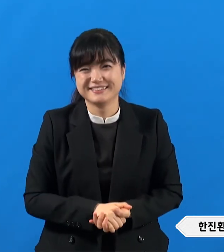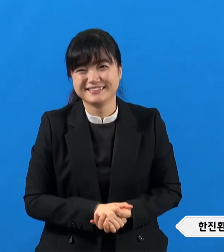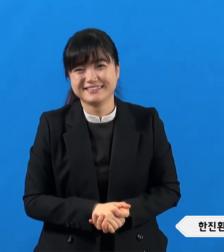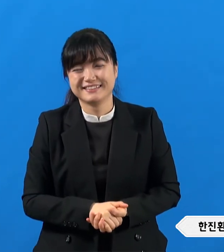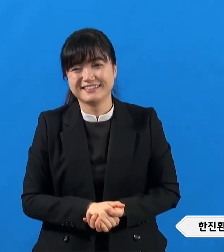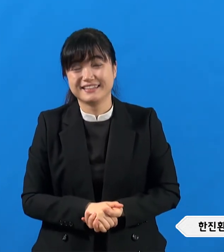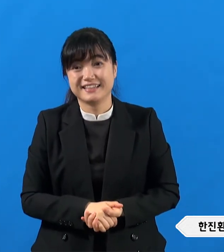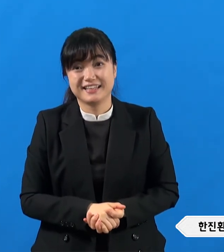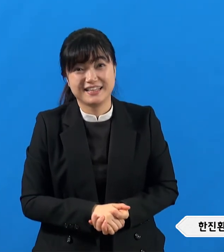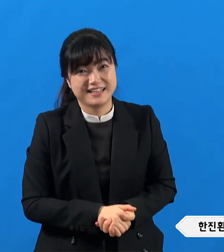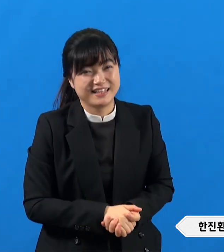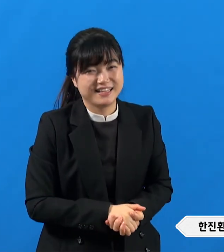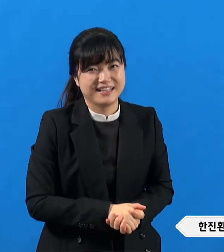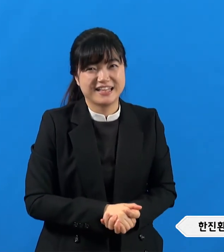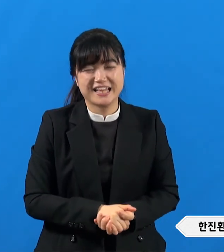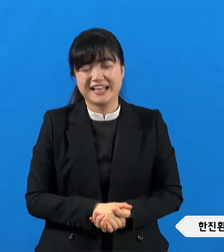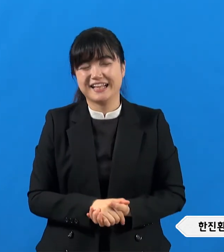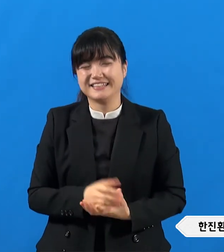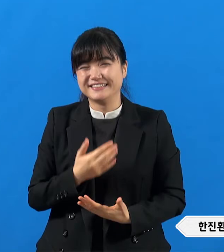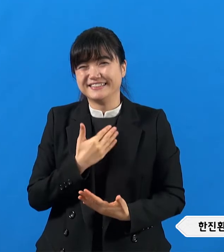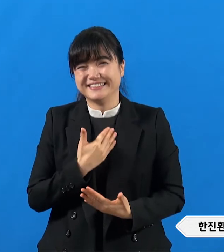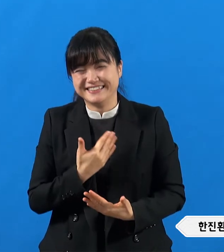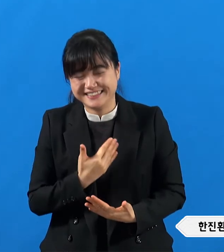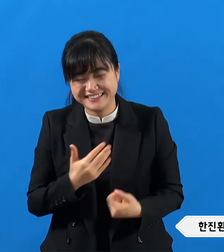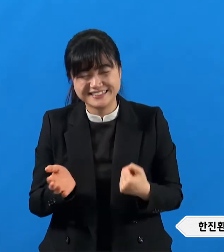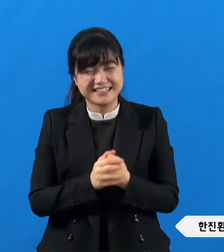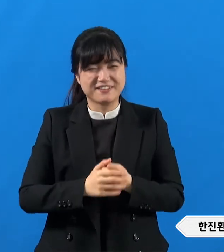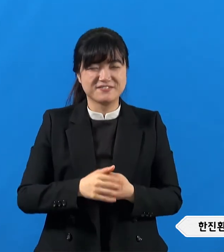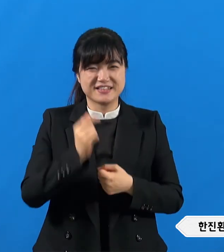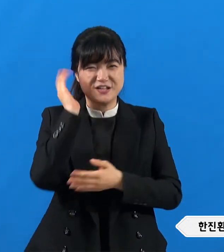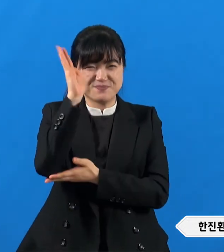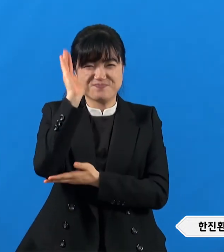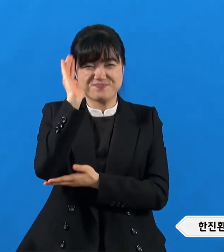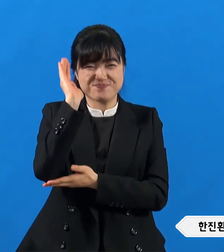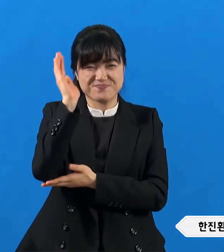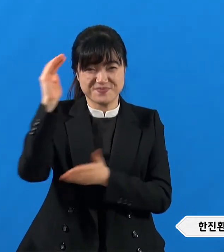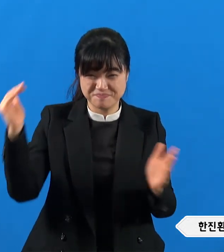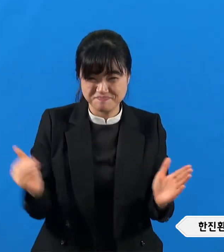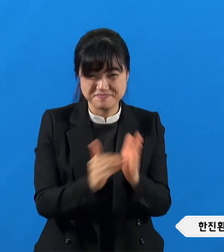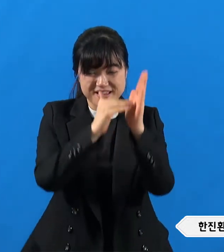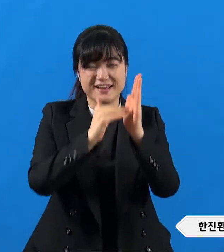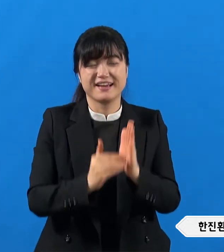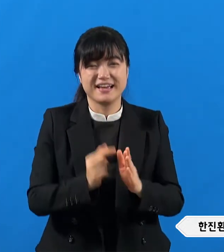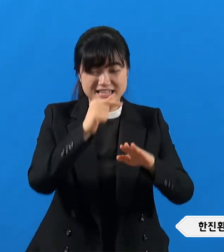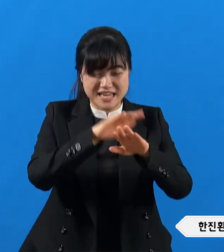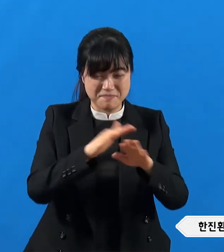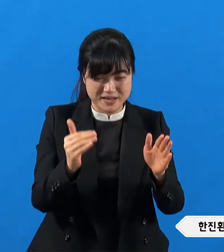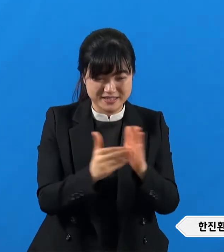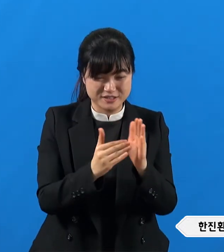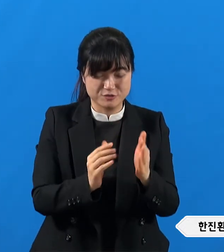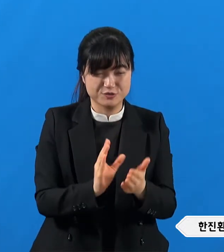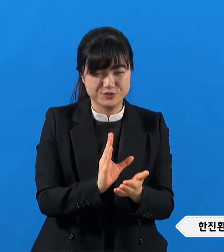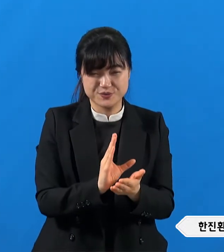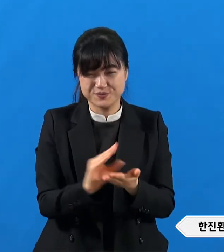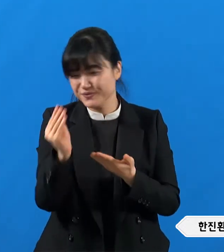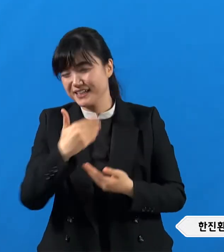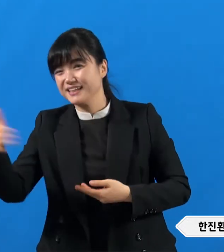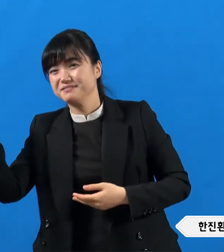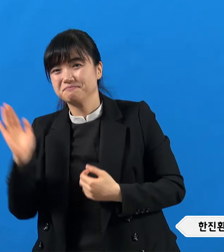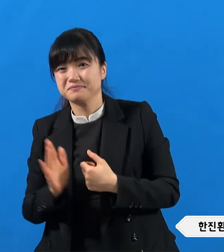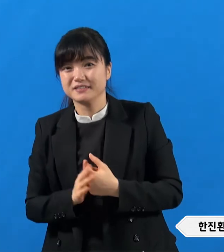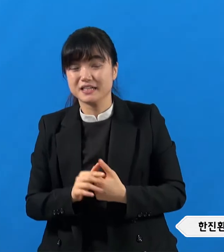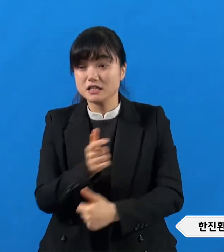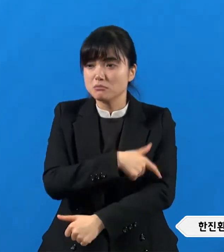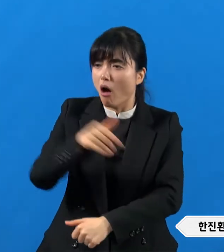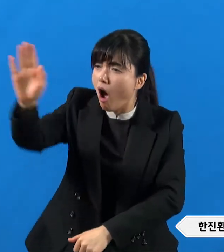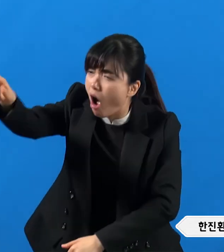그런데도 마음은 조마조마해가지고 설교도 좀 대충 빨리 끝내버리고 예배 빨리 마치고 후다닥 나왔습니다.